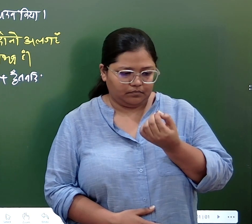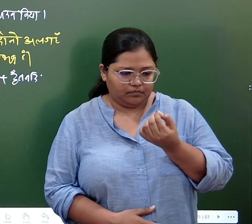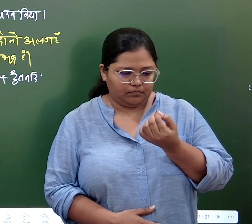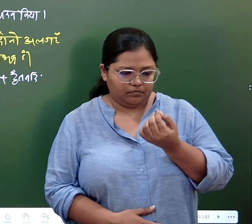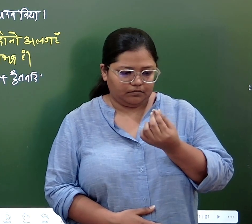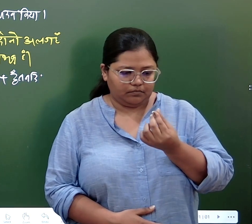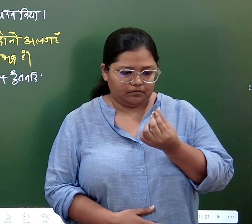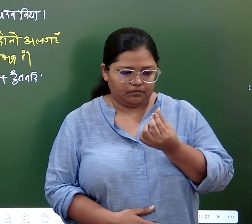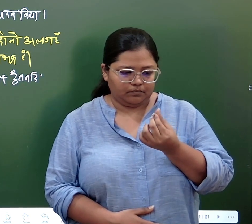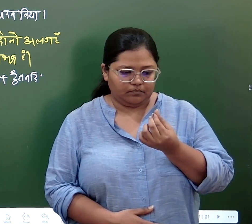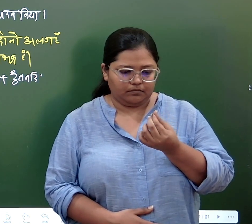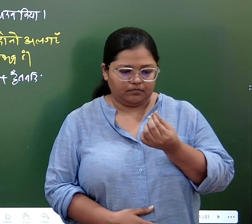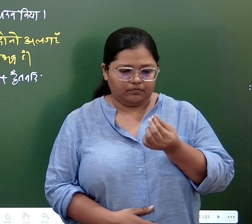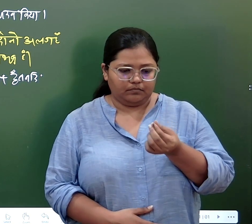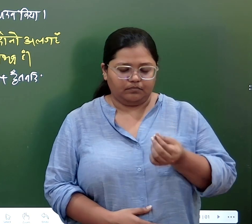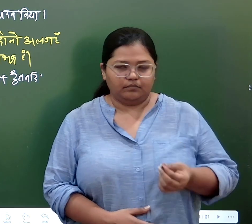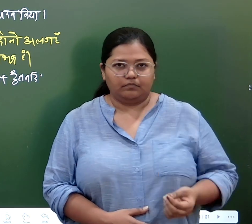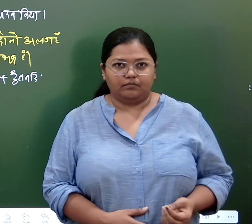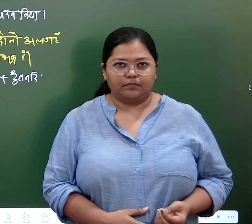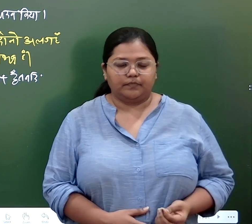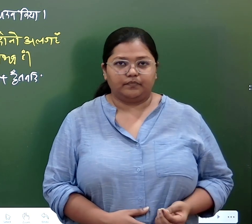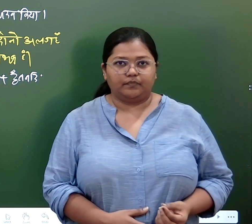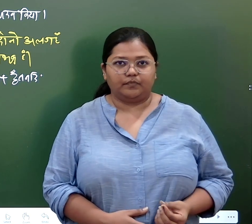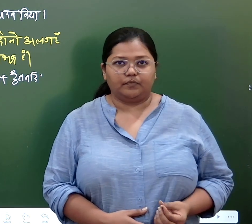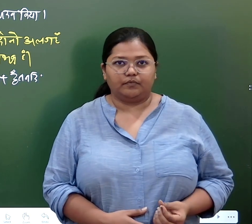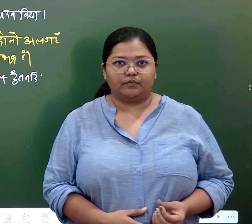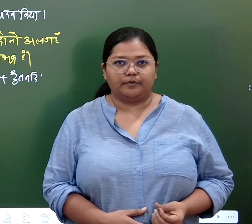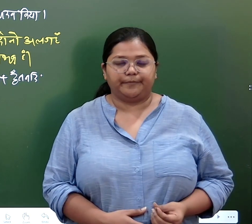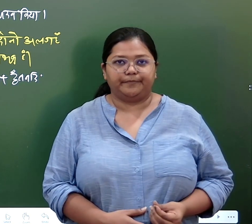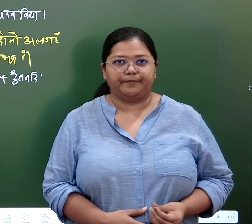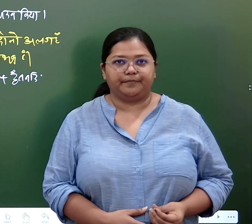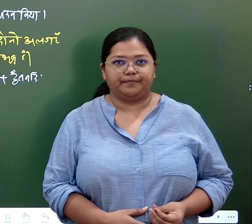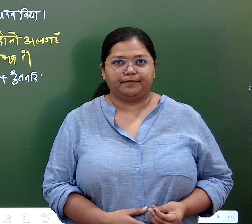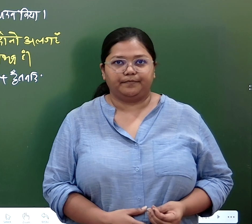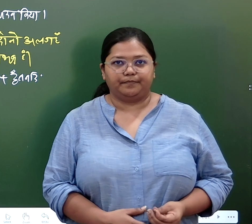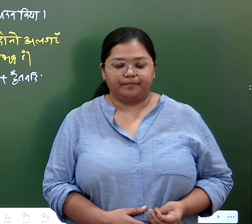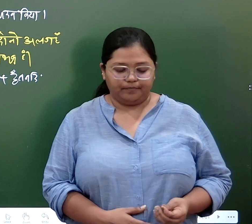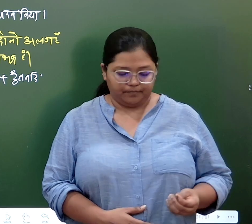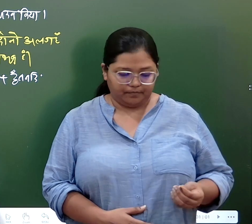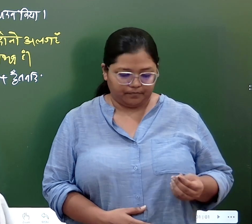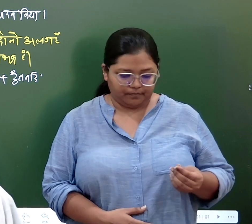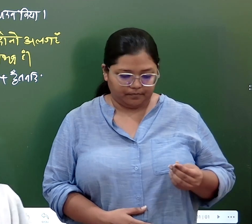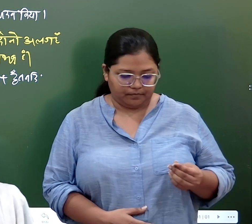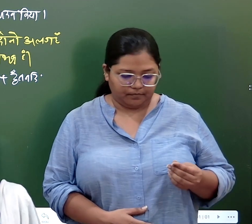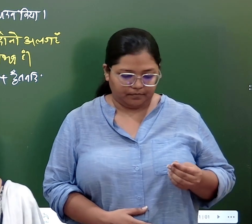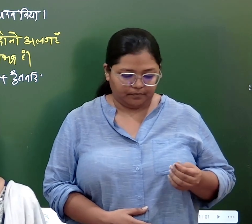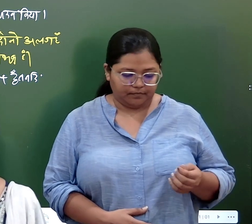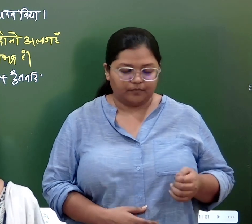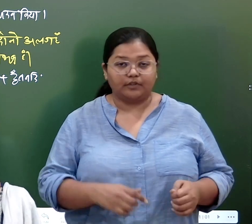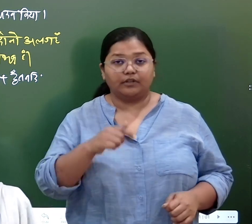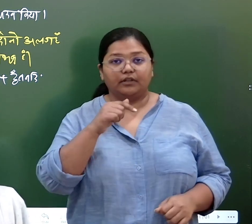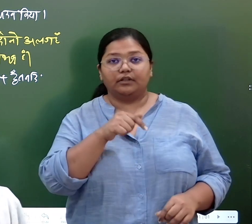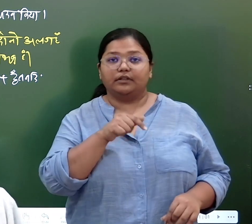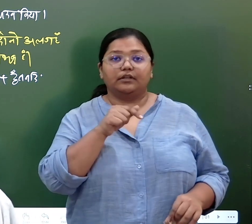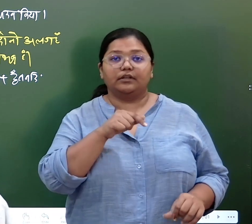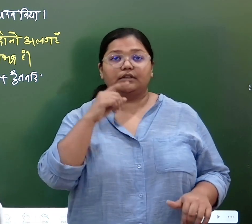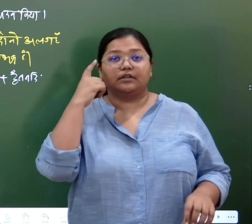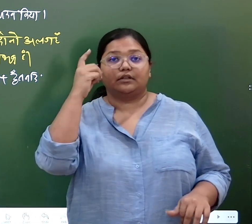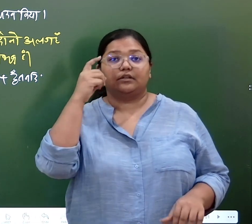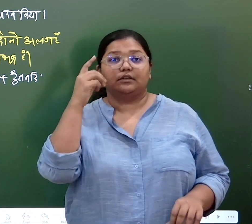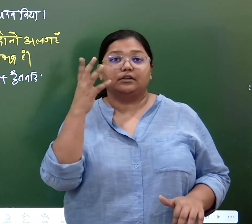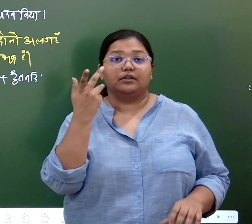हैं, द्वैता द्वैतवाद, है ना। द्वैता द्वैतवाद क्या होता है, जिसमें क्या बोल रहे